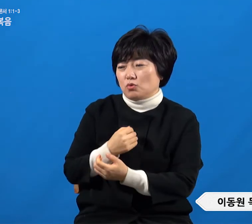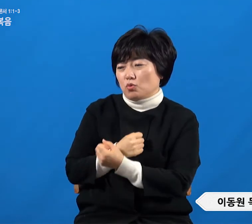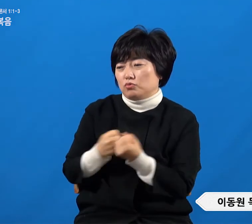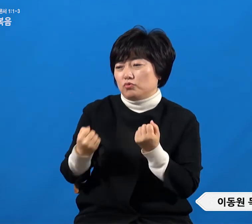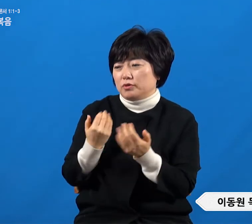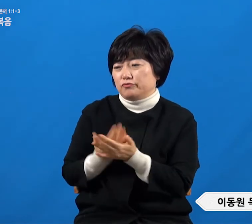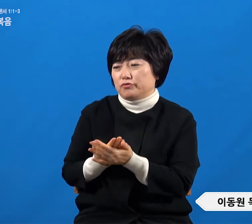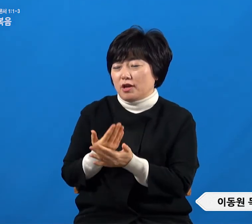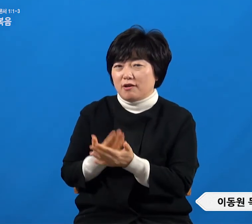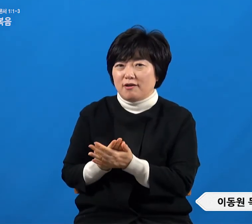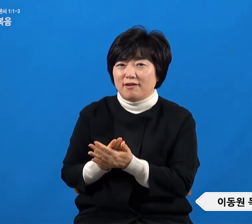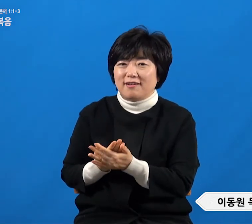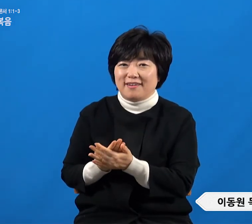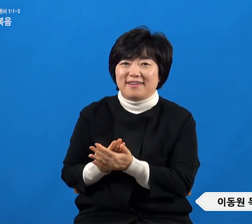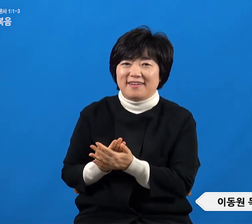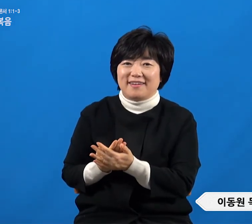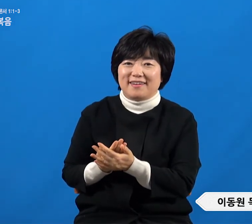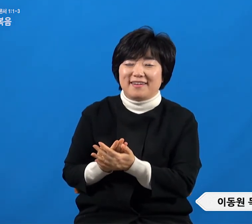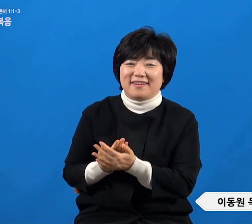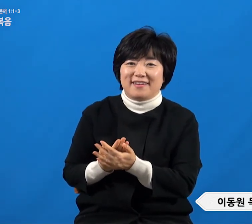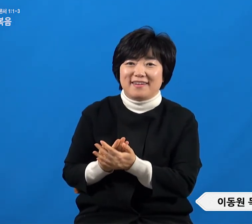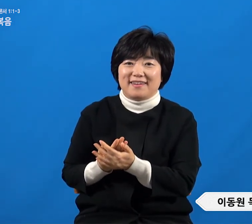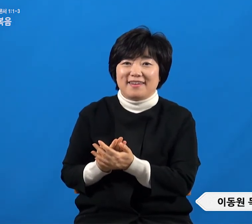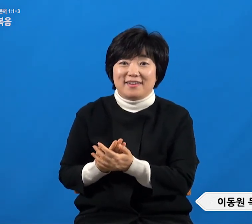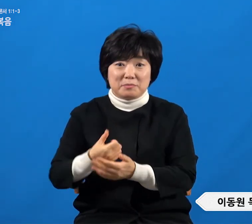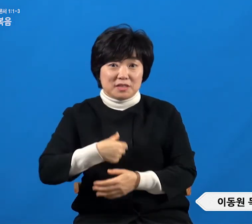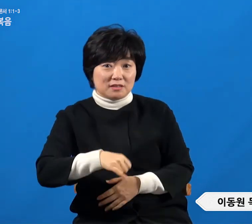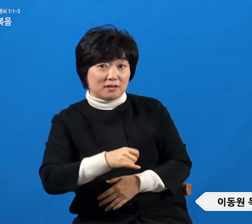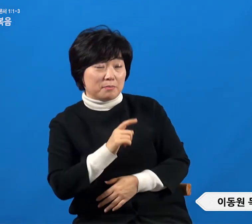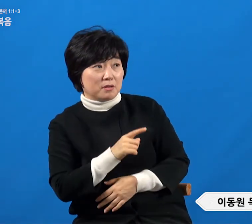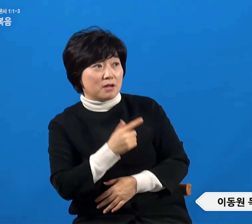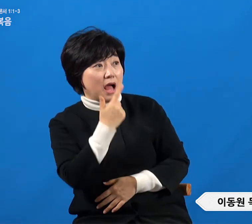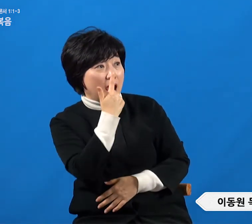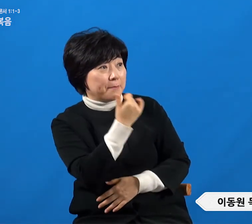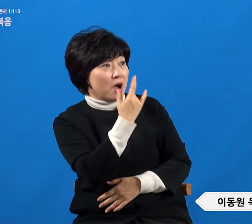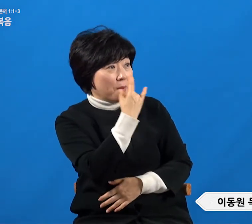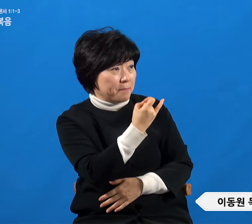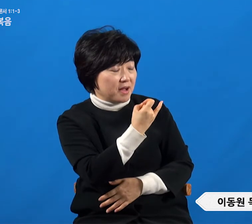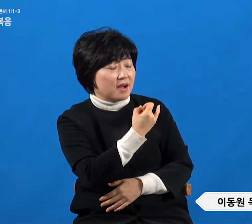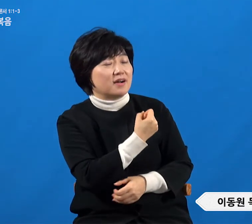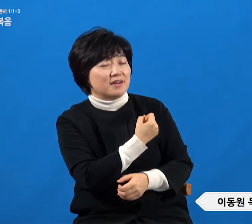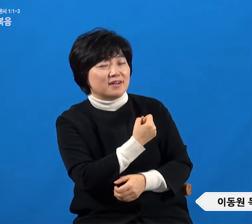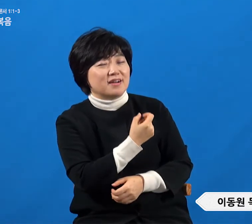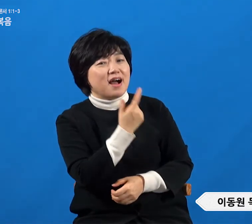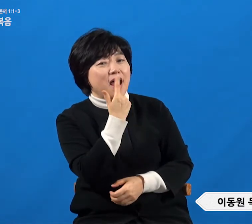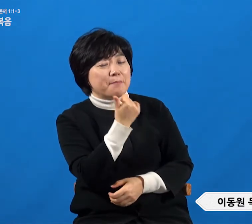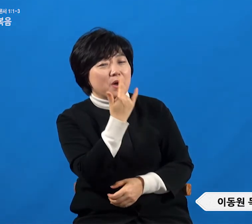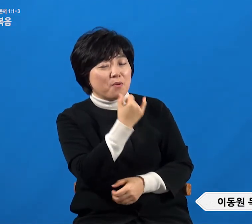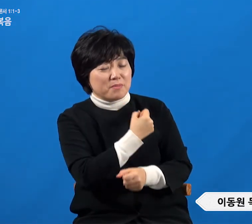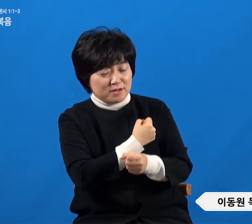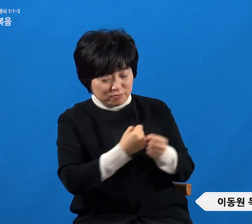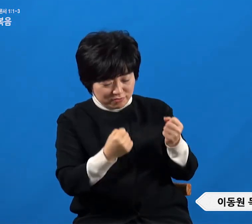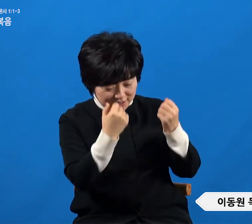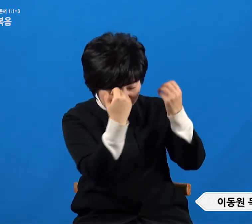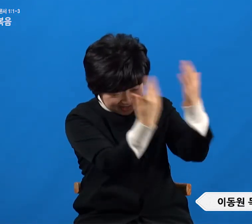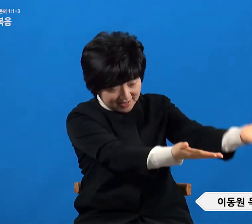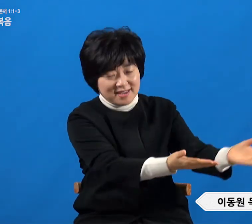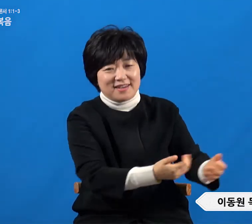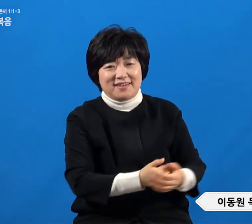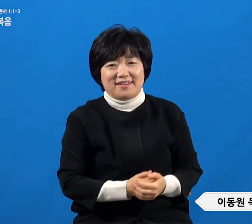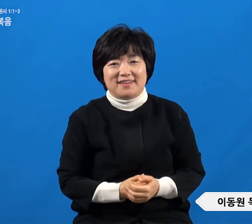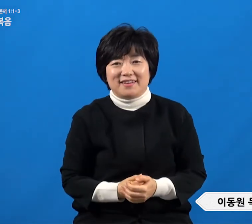용서해 주세요. 뭐라 그래야 돼? 아빠, 엄마 용서해 줄게. 시작.